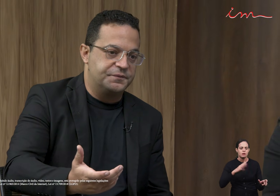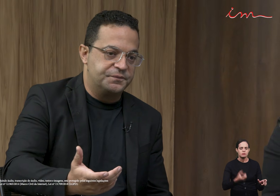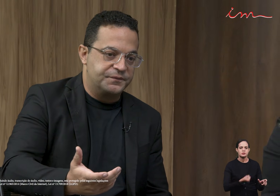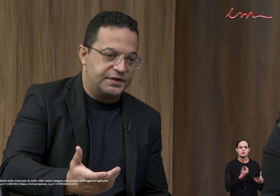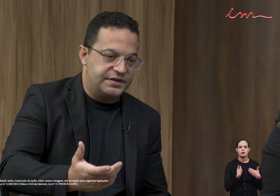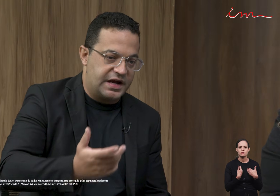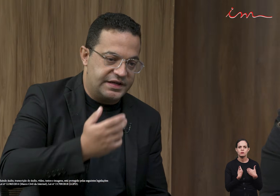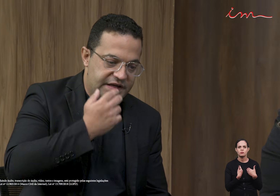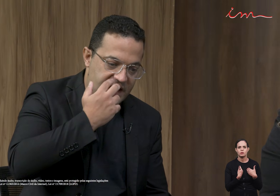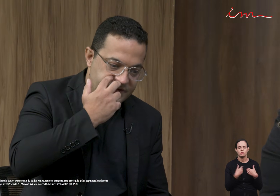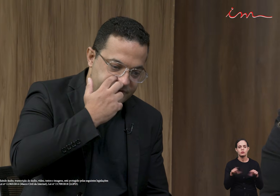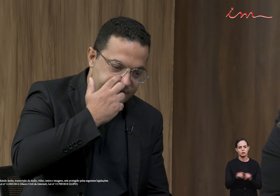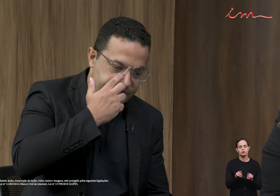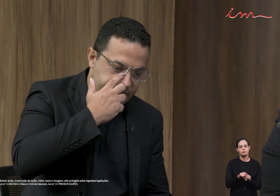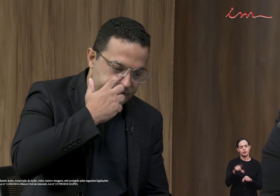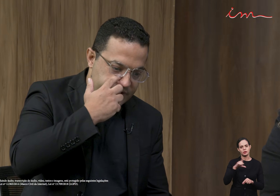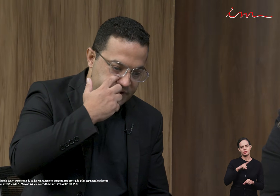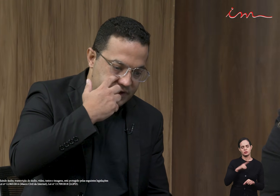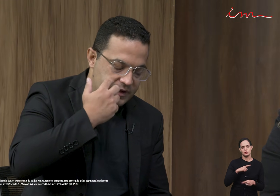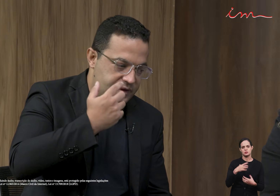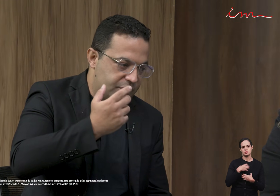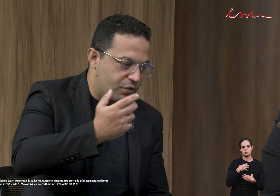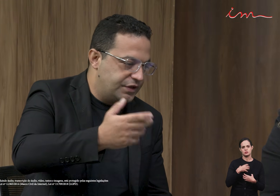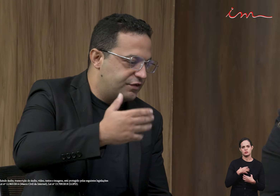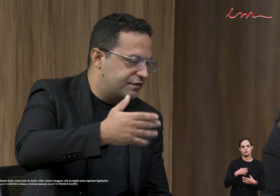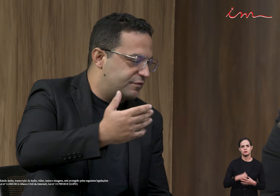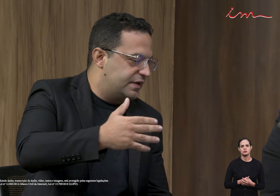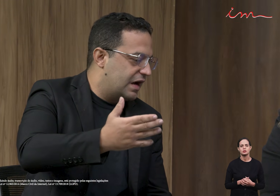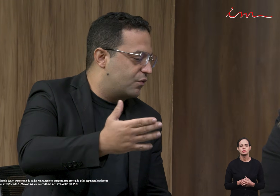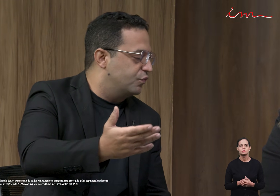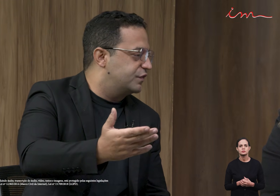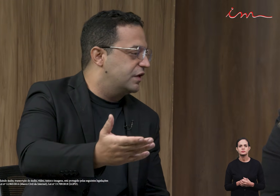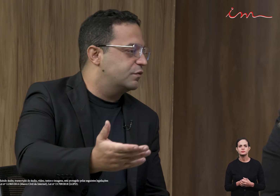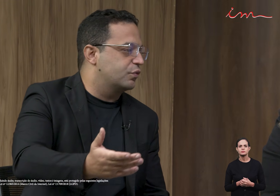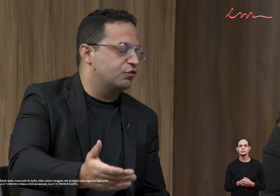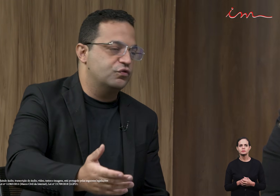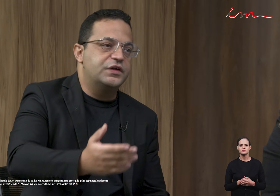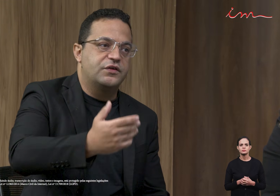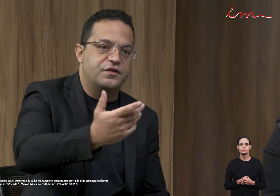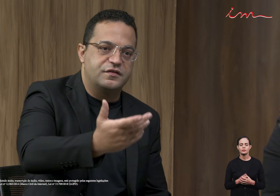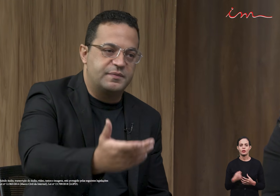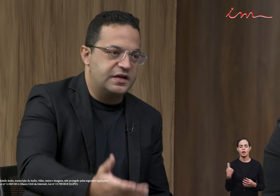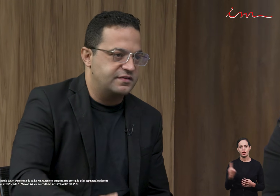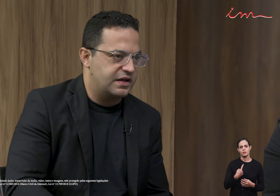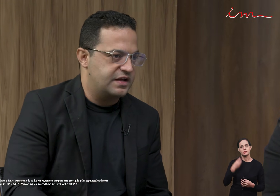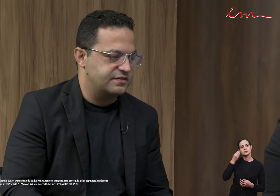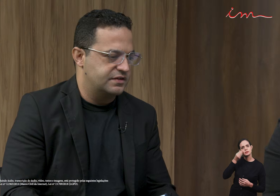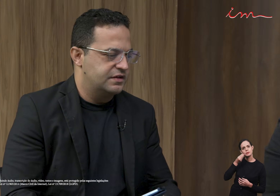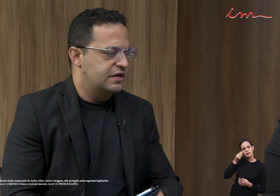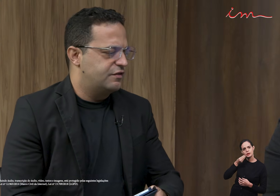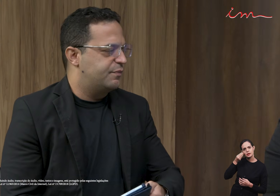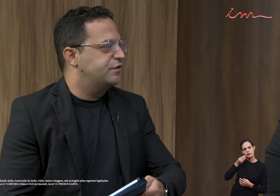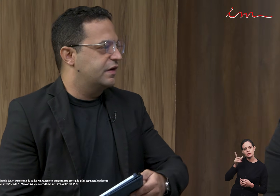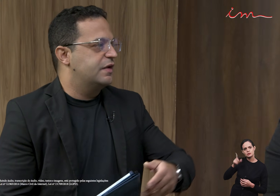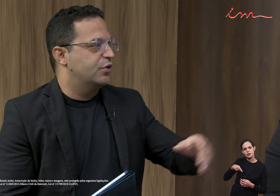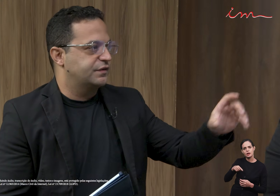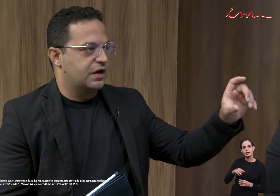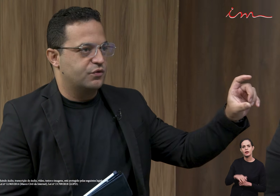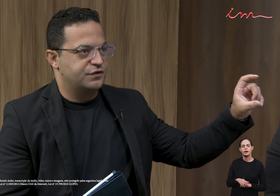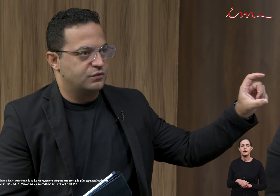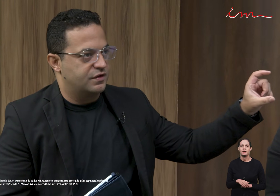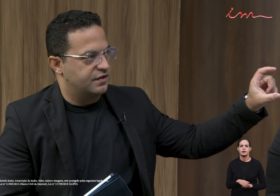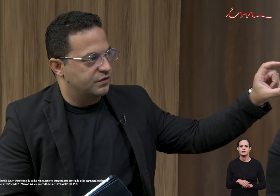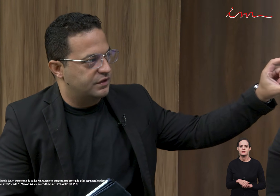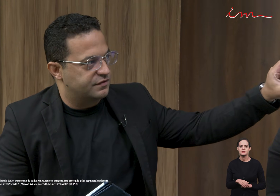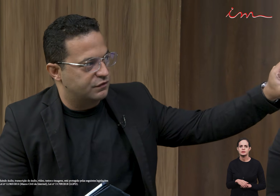sentido também. E aí, quando a gente vai explicar conceito para o surdo, e a nossa experiência é essa, a gente pode chegar e